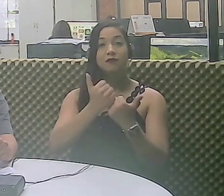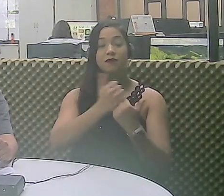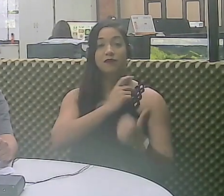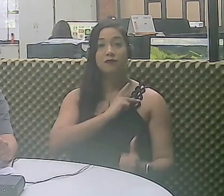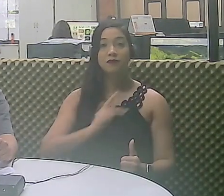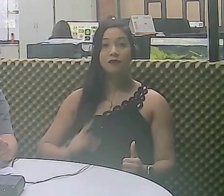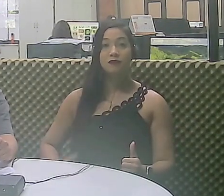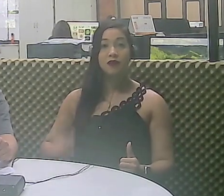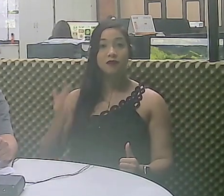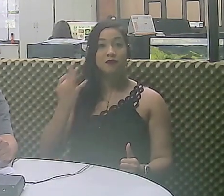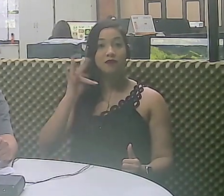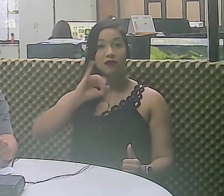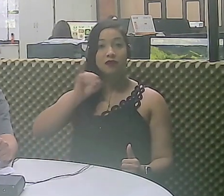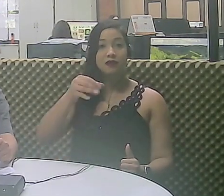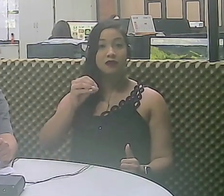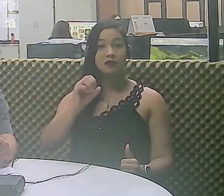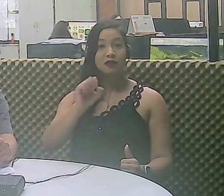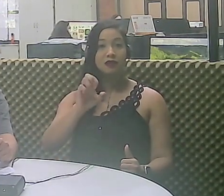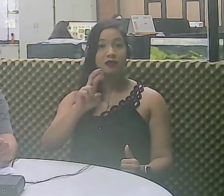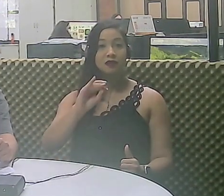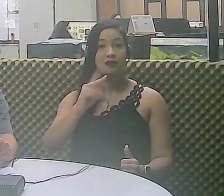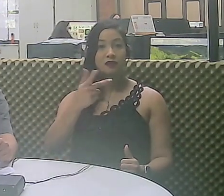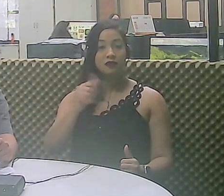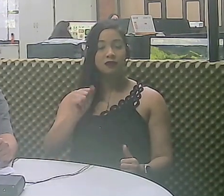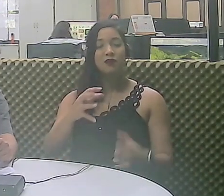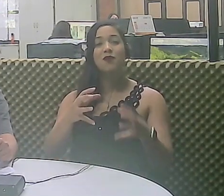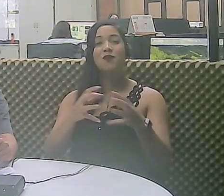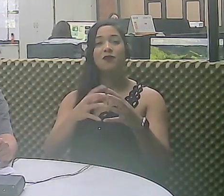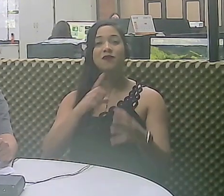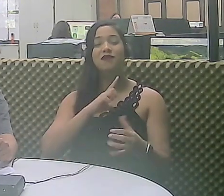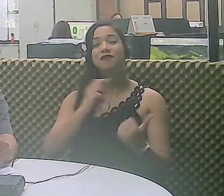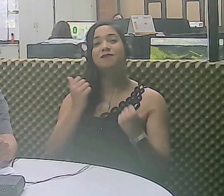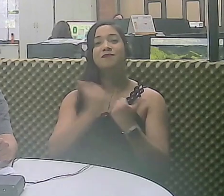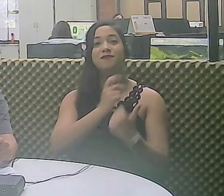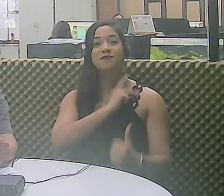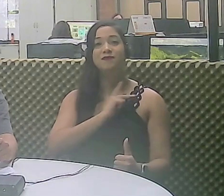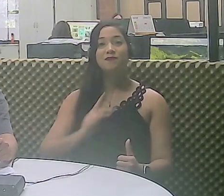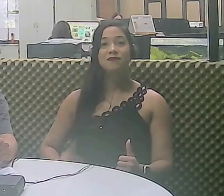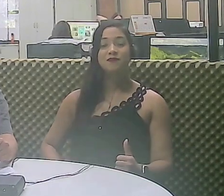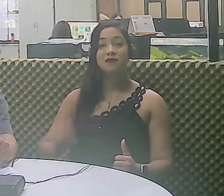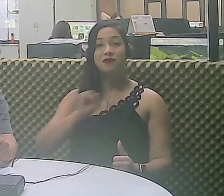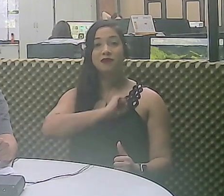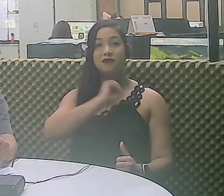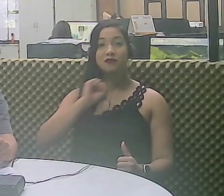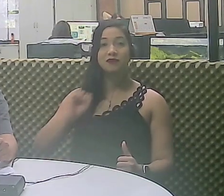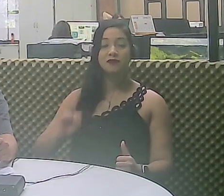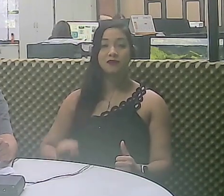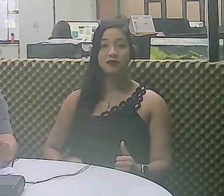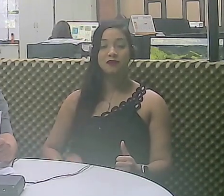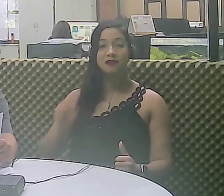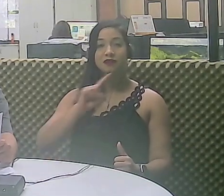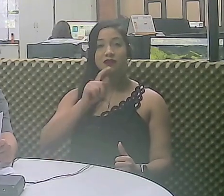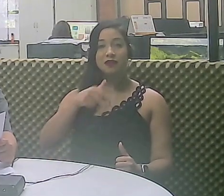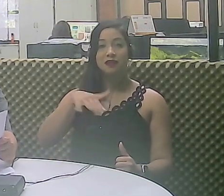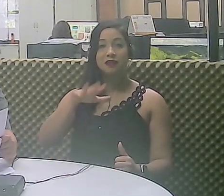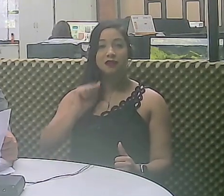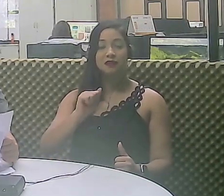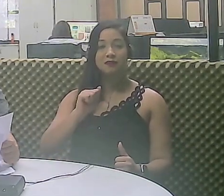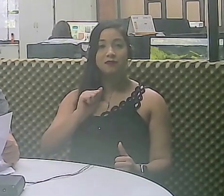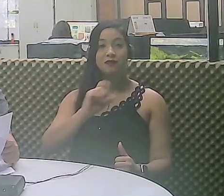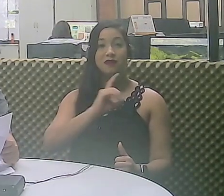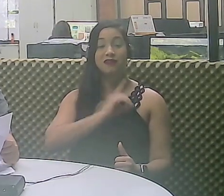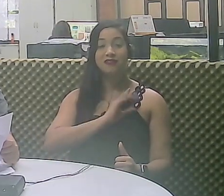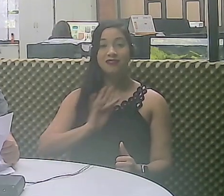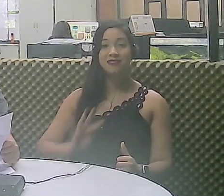Câmara Federal, José Rocha. O grupo ainda conta com o vice-presidente do Senado, Zequinha Marinho, como membro. A deputada